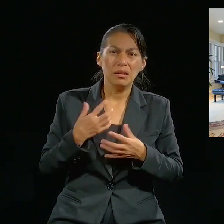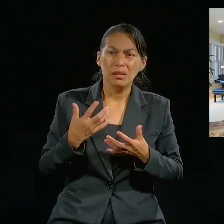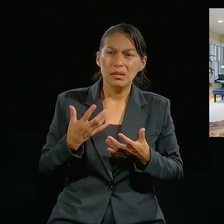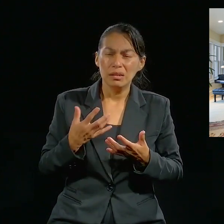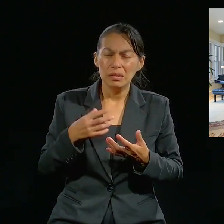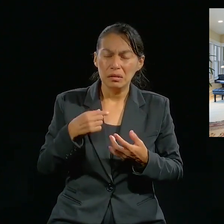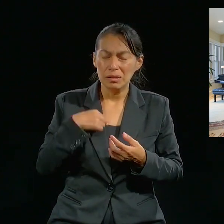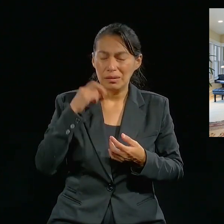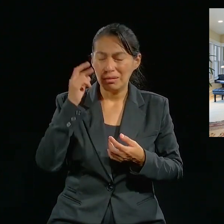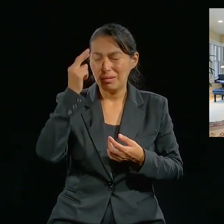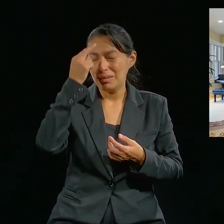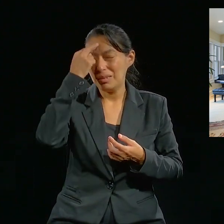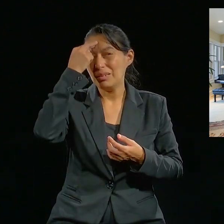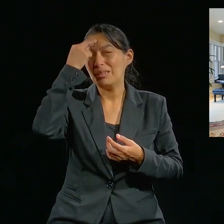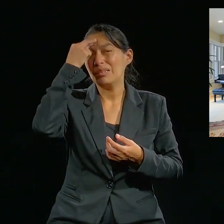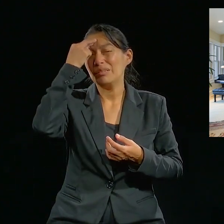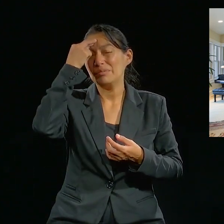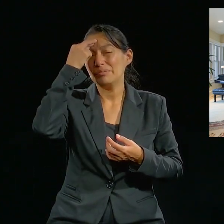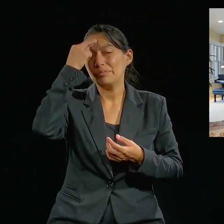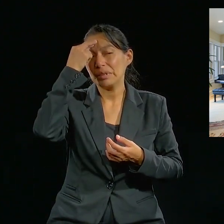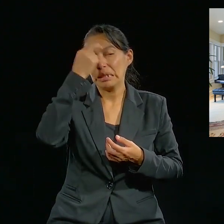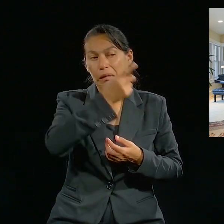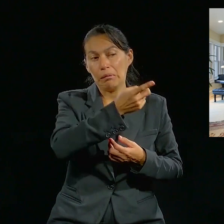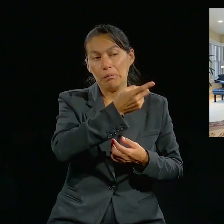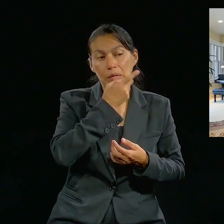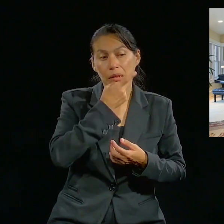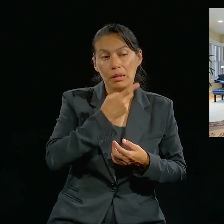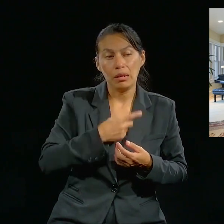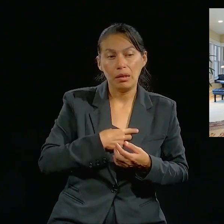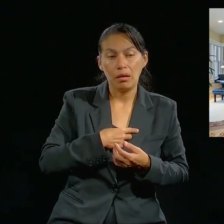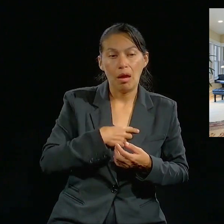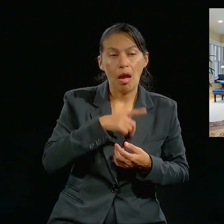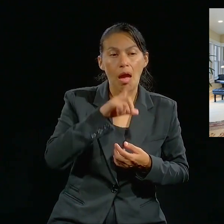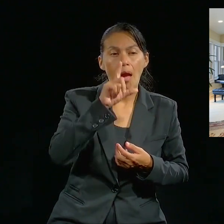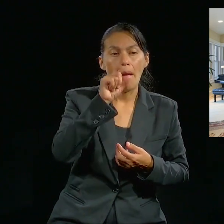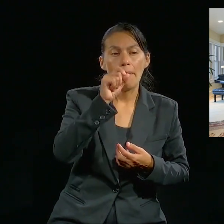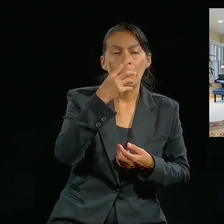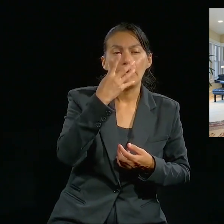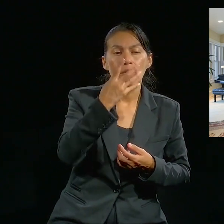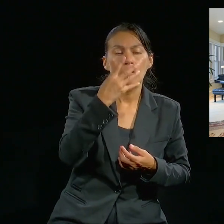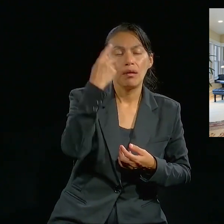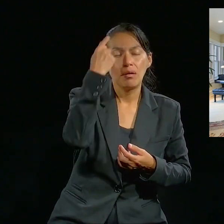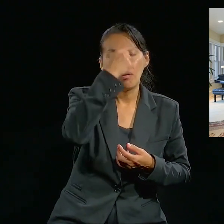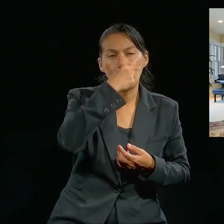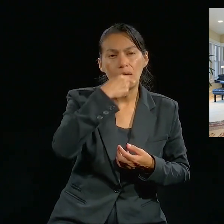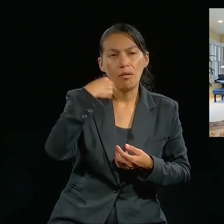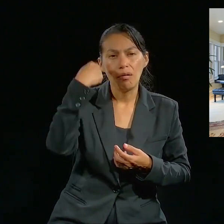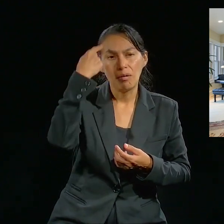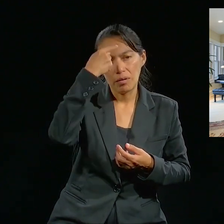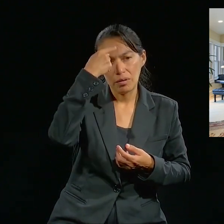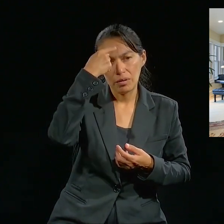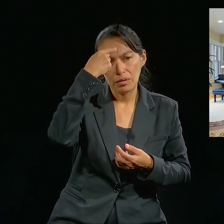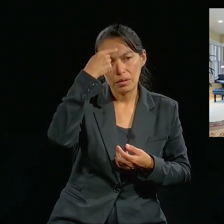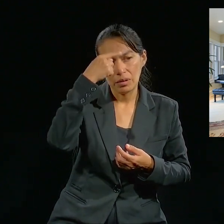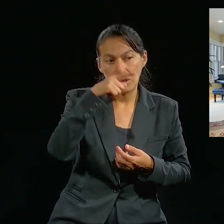y recuerdo que en ese momento el doctor me dijo tenemos 24 horas para ver